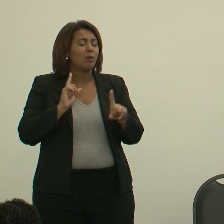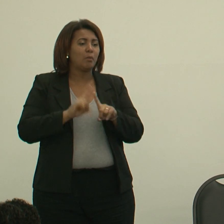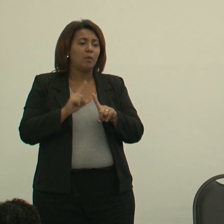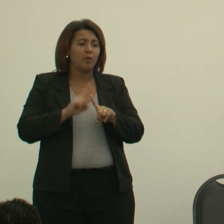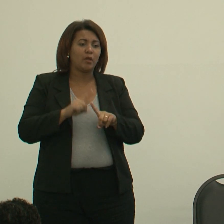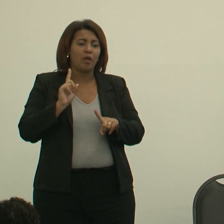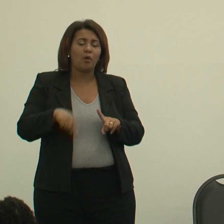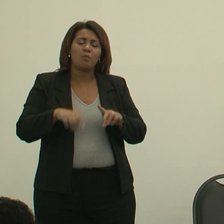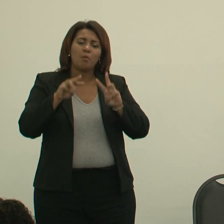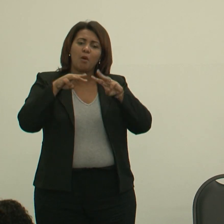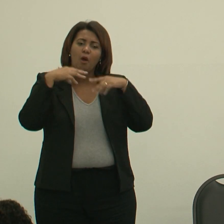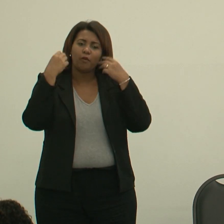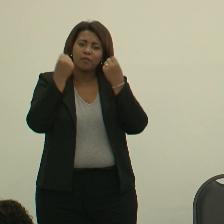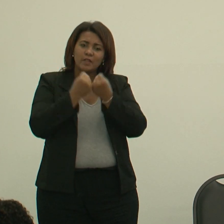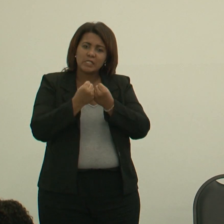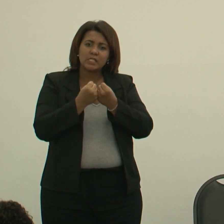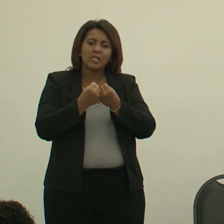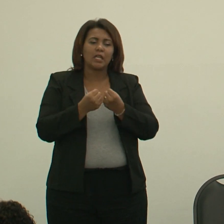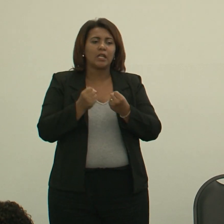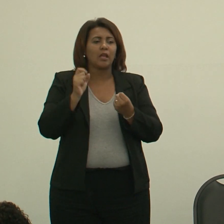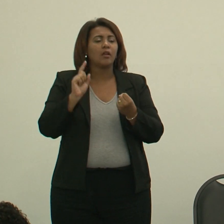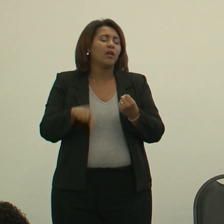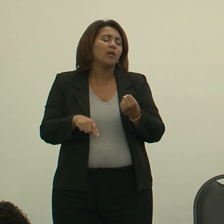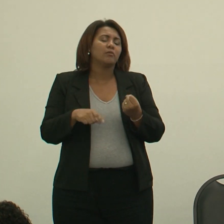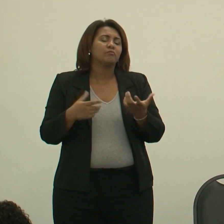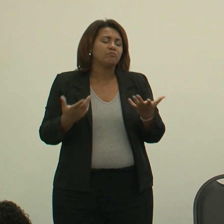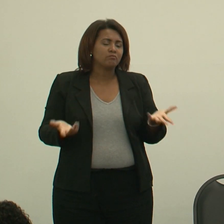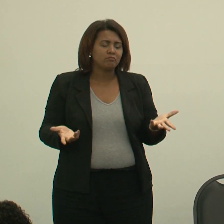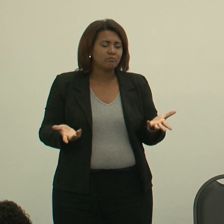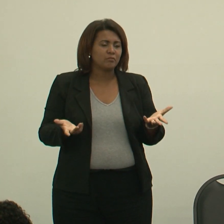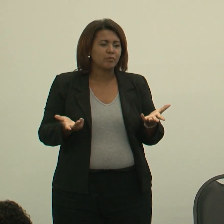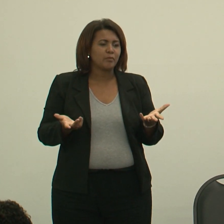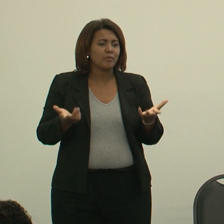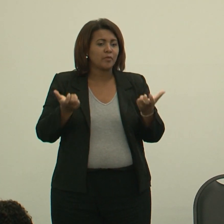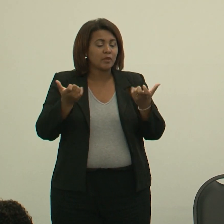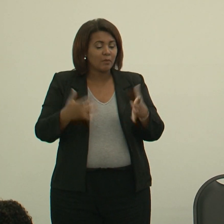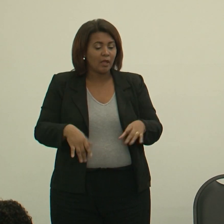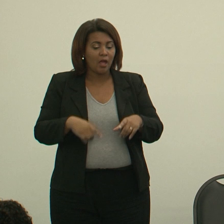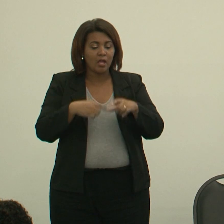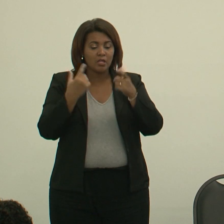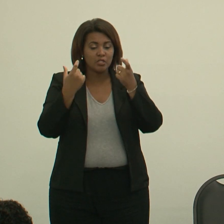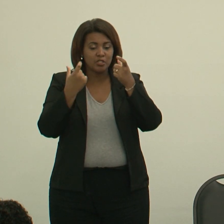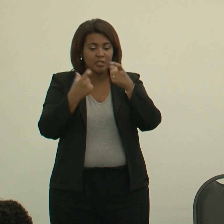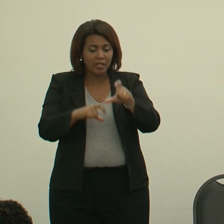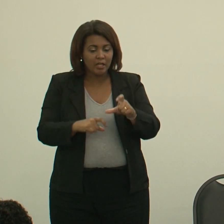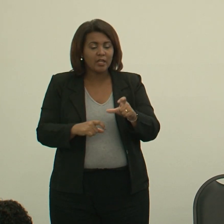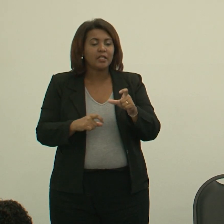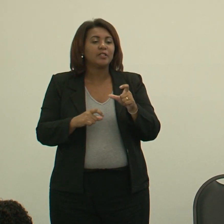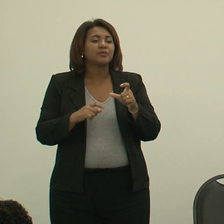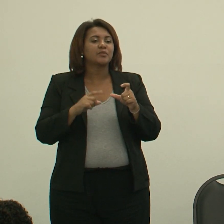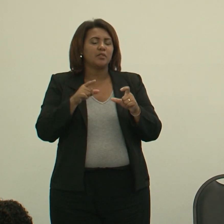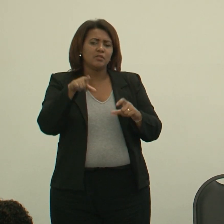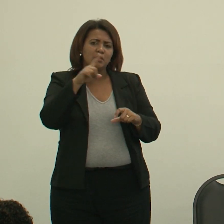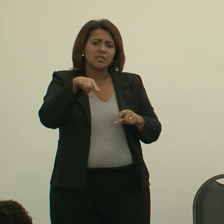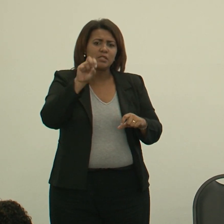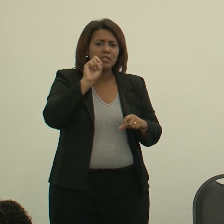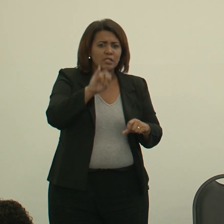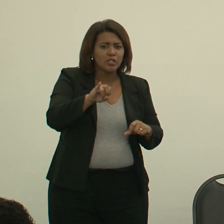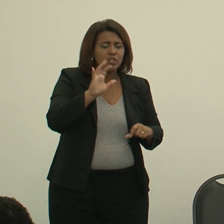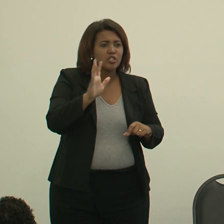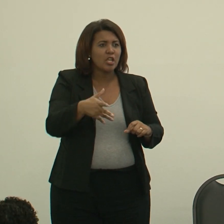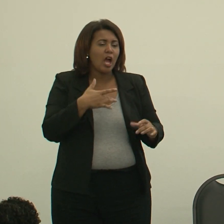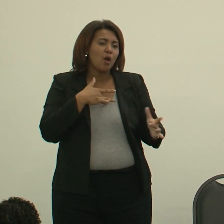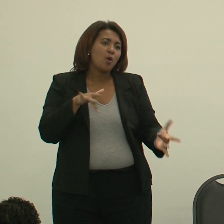uma oficina? Pela seguinte questão. As tirinhas That Deaf Guy, se vocês já tiveram algum tipo